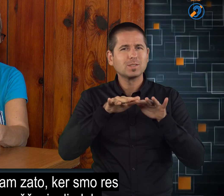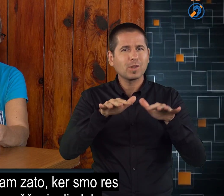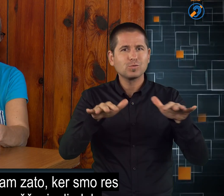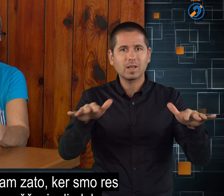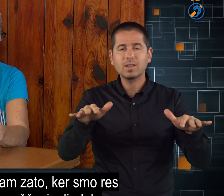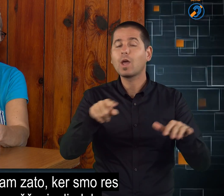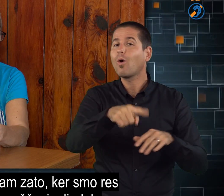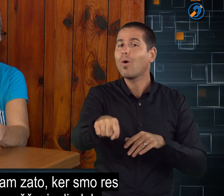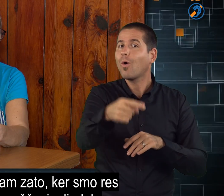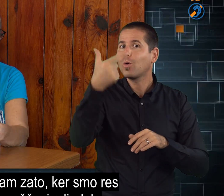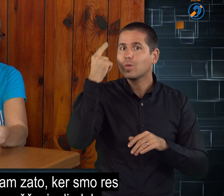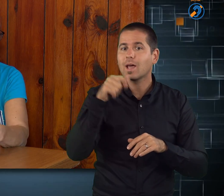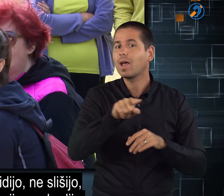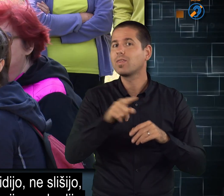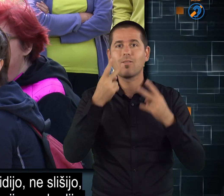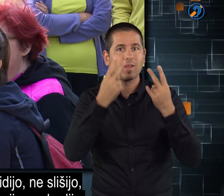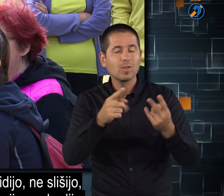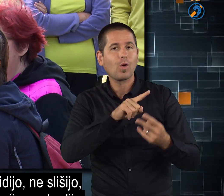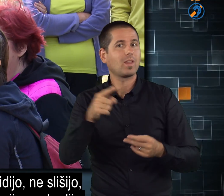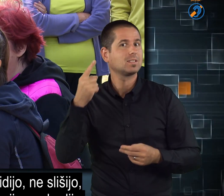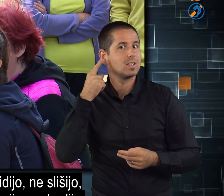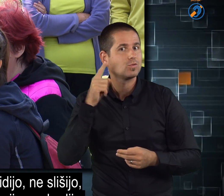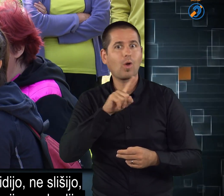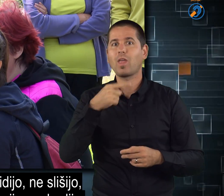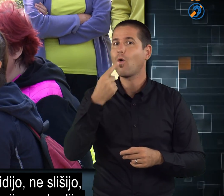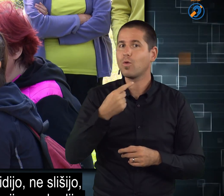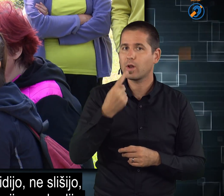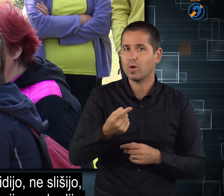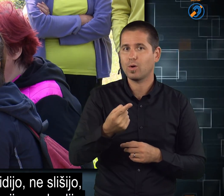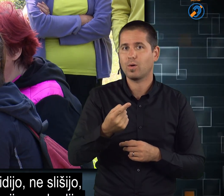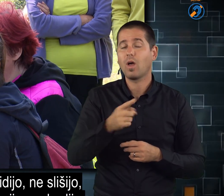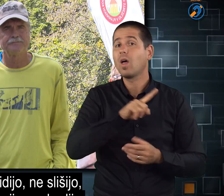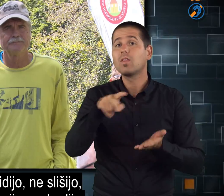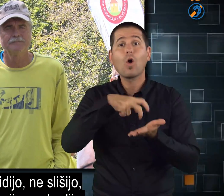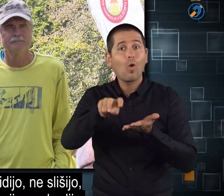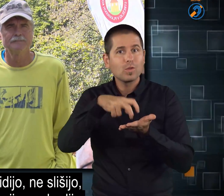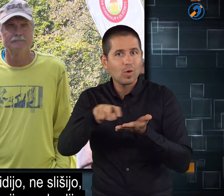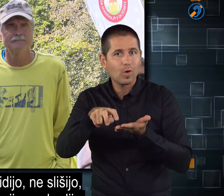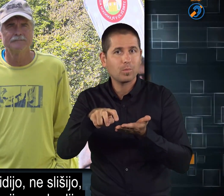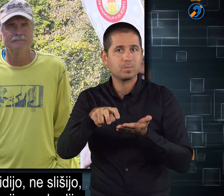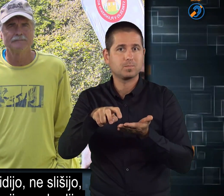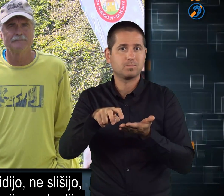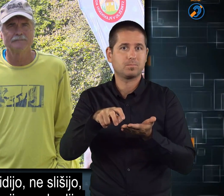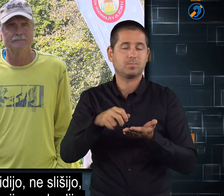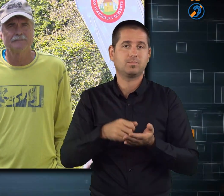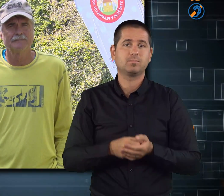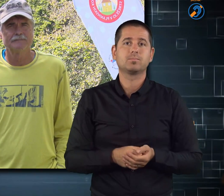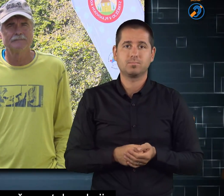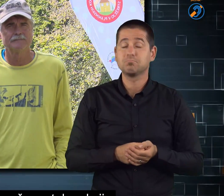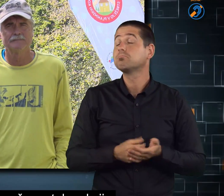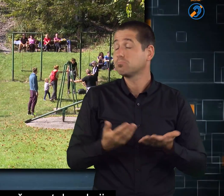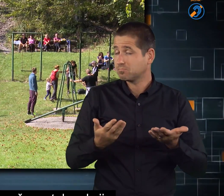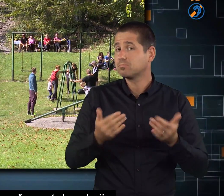osveščeni o ljudeh, ki ne vidijo, ne slišijo, ne govorijo, ne hodijo.